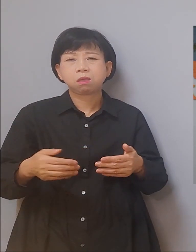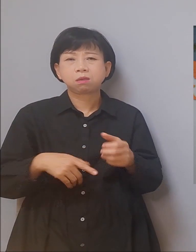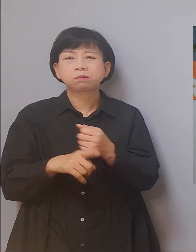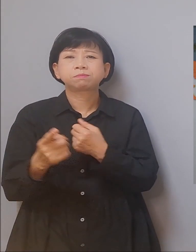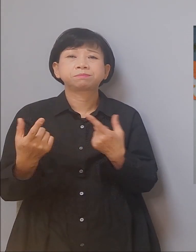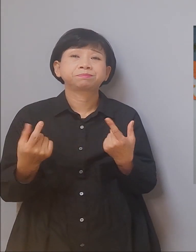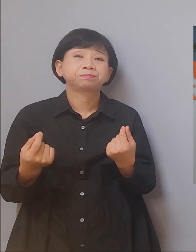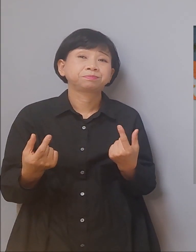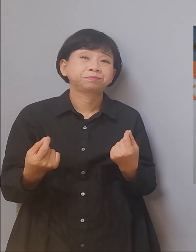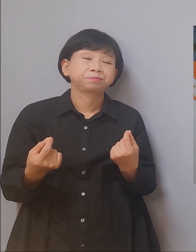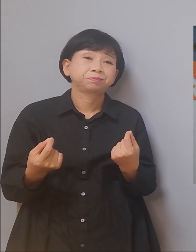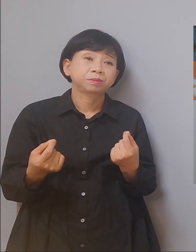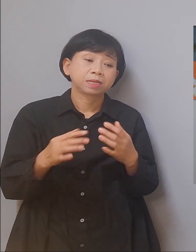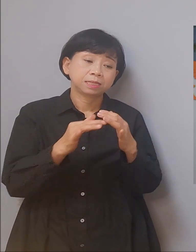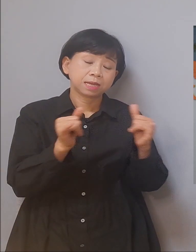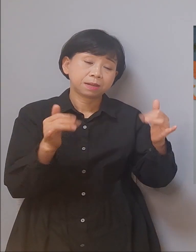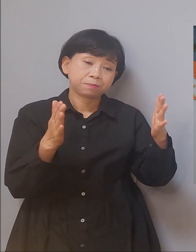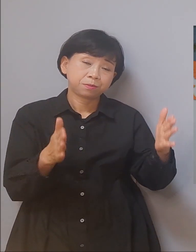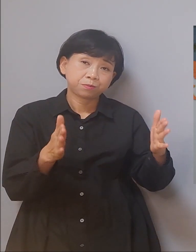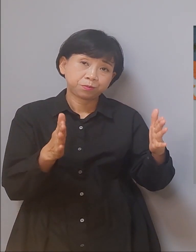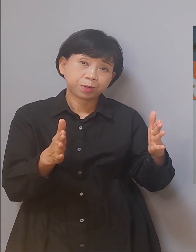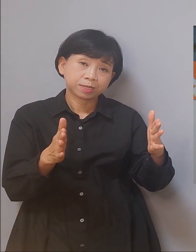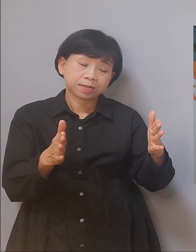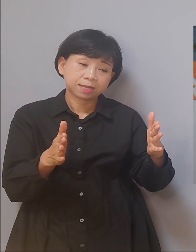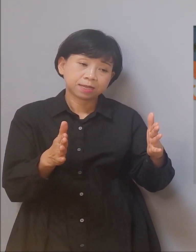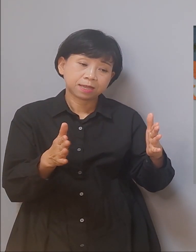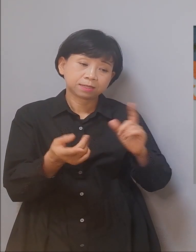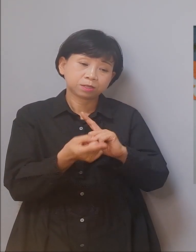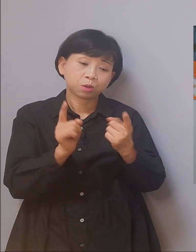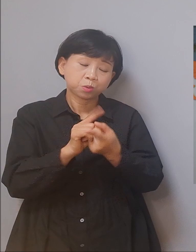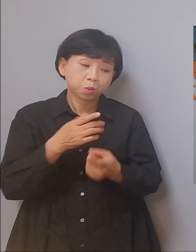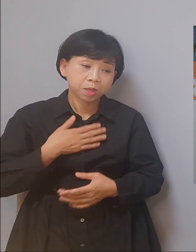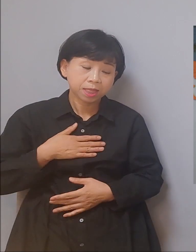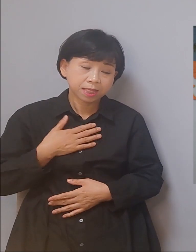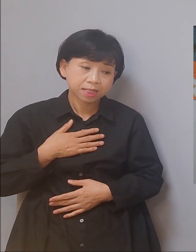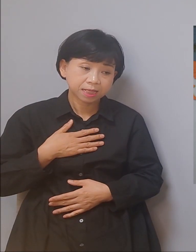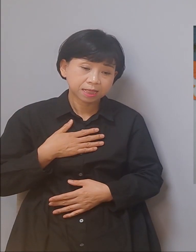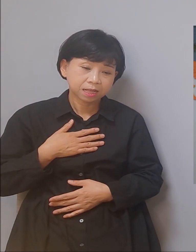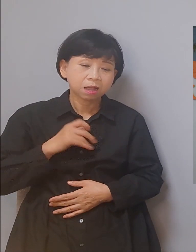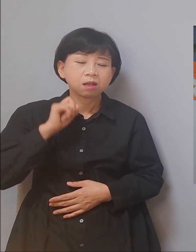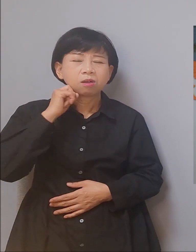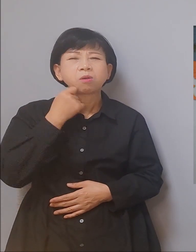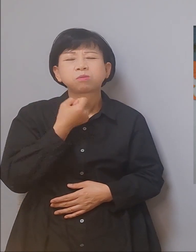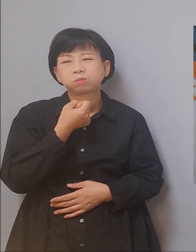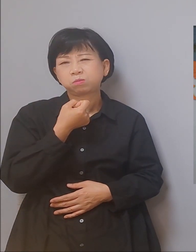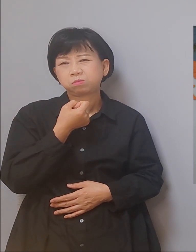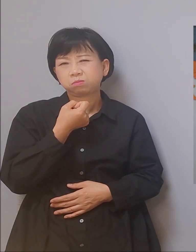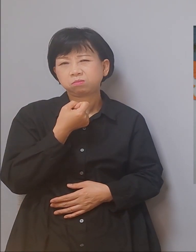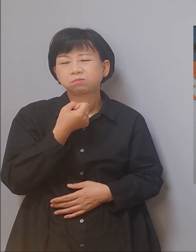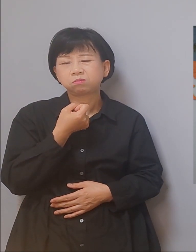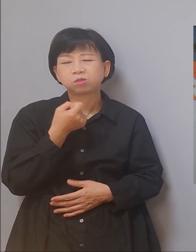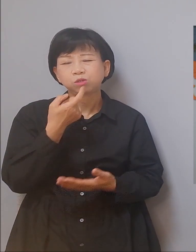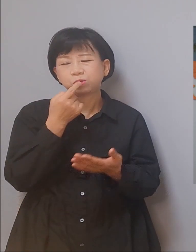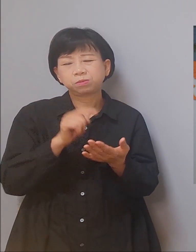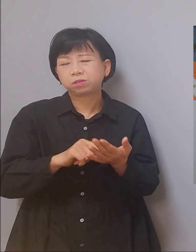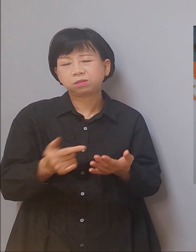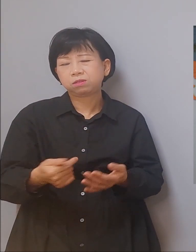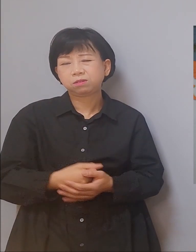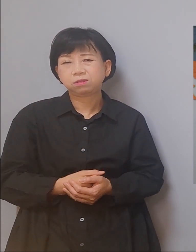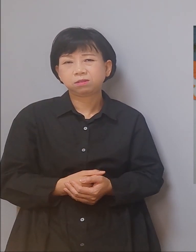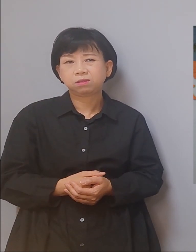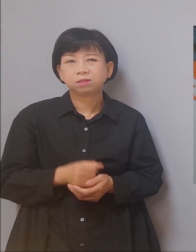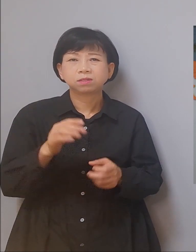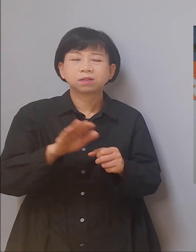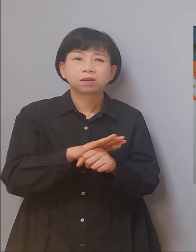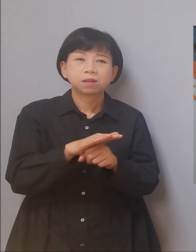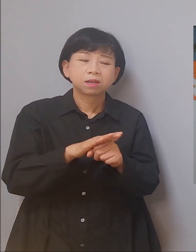사실 이 사람 간의 관계에서도 서로를 알아가는 것이 참 어렵지요. 사랑하는 남녀를 예로